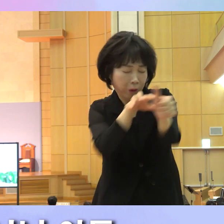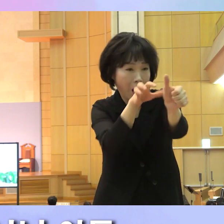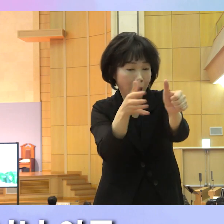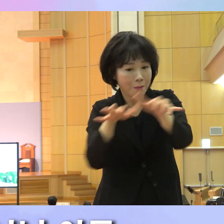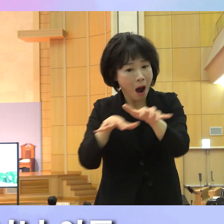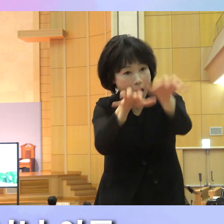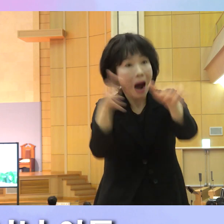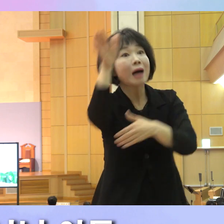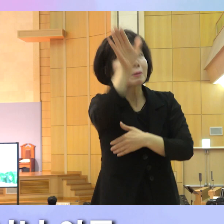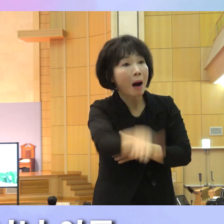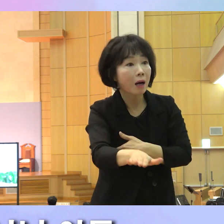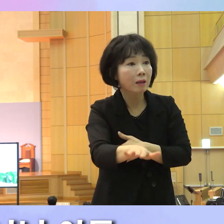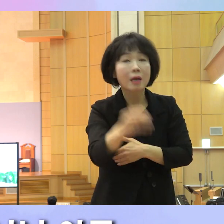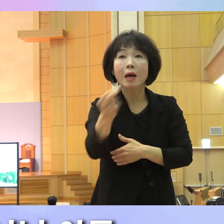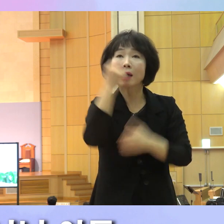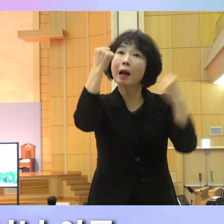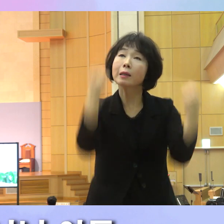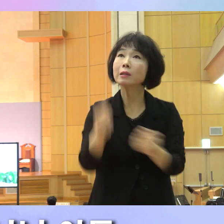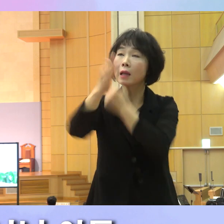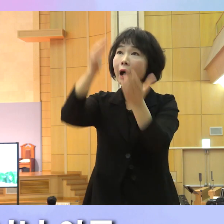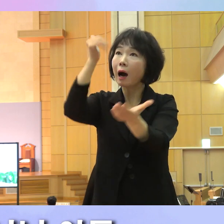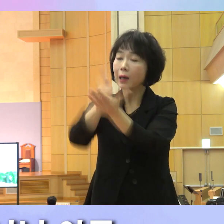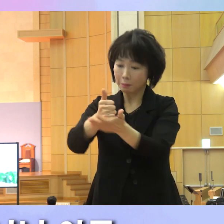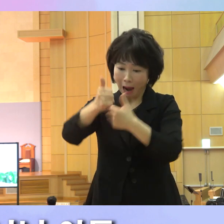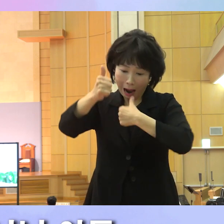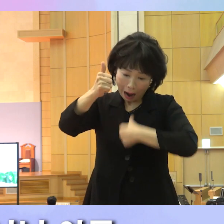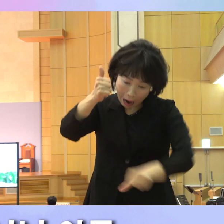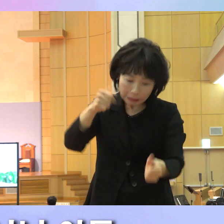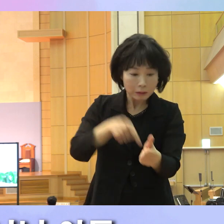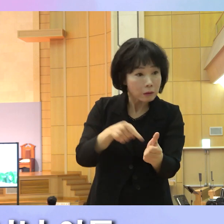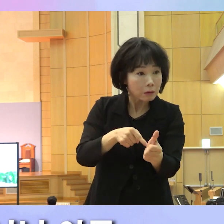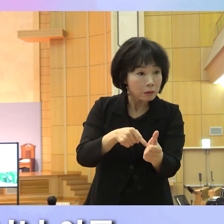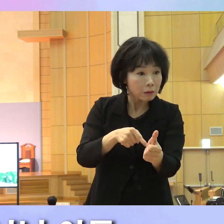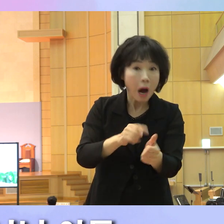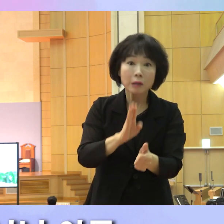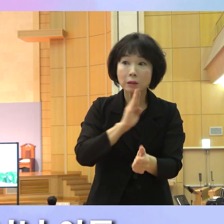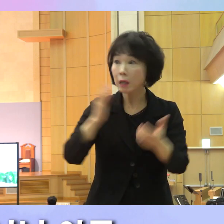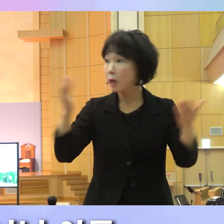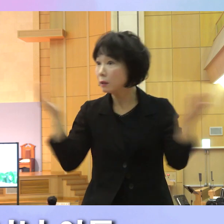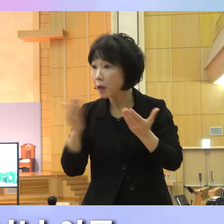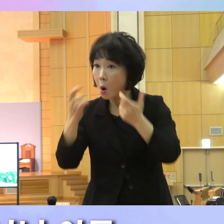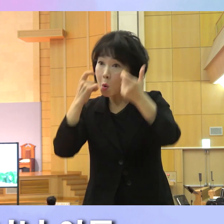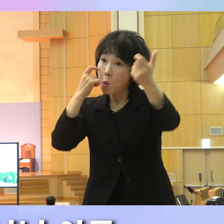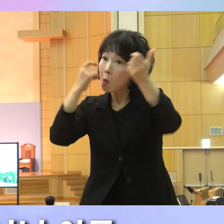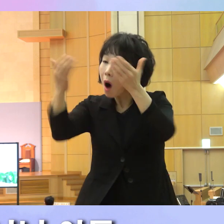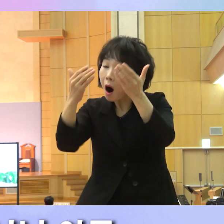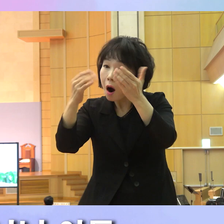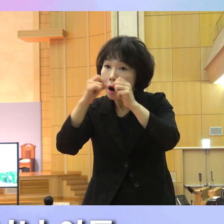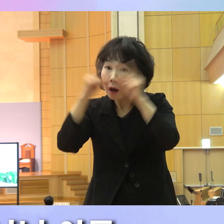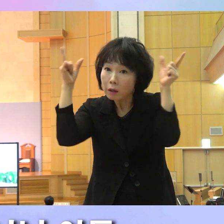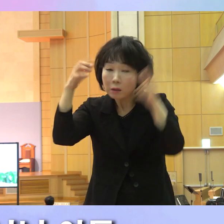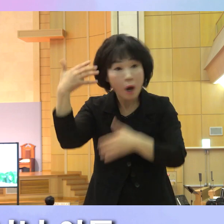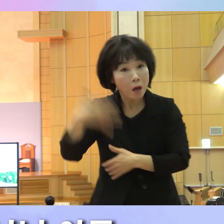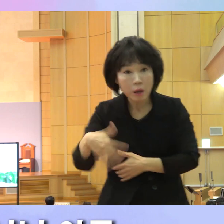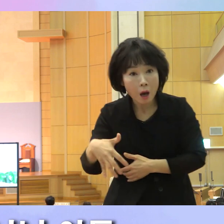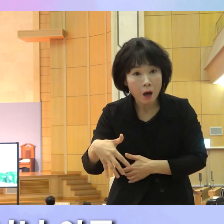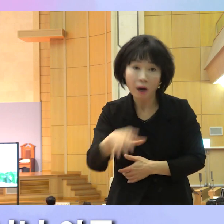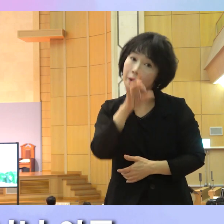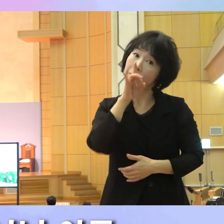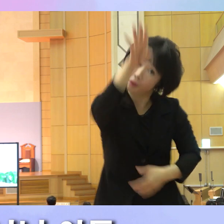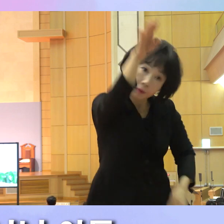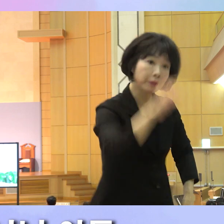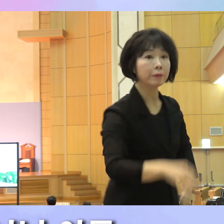따르지만 살아계신 하나님의 아들이라고 하는 이 사실을 확실히 깨닫지 못하고 알지